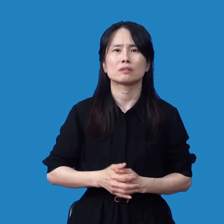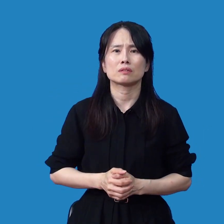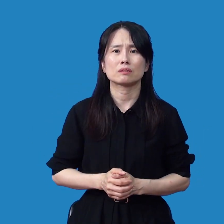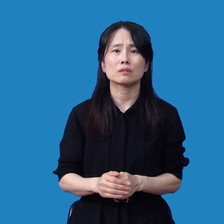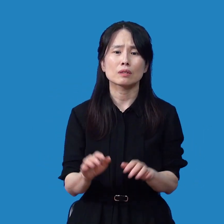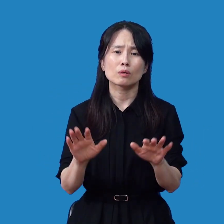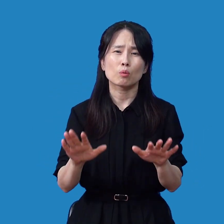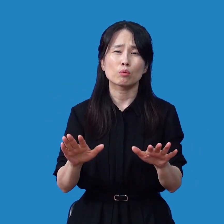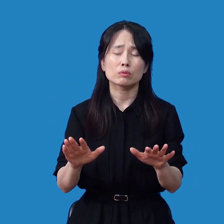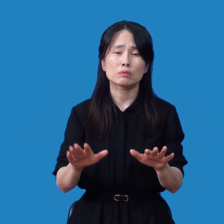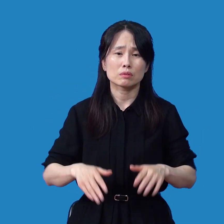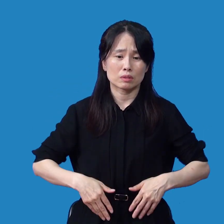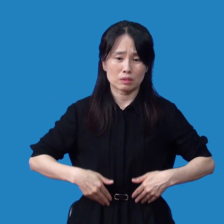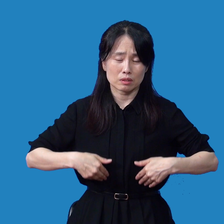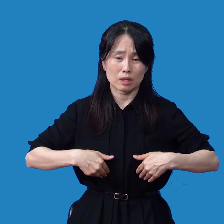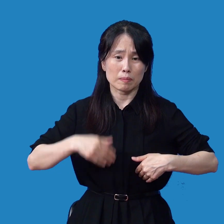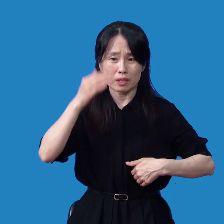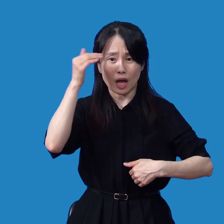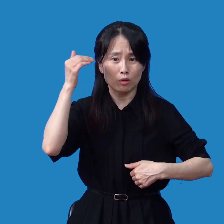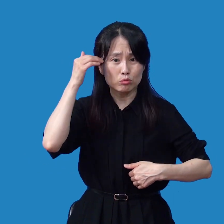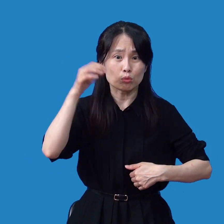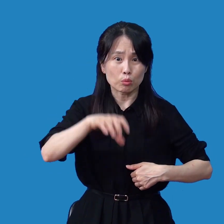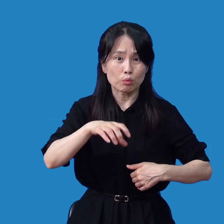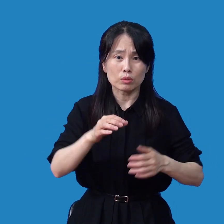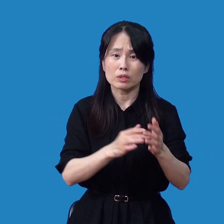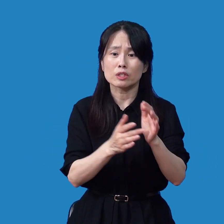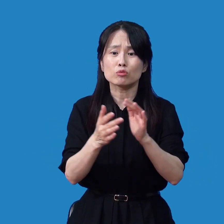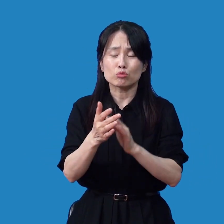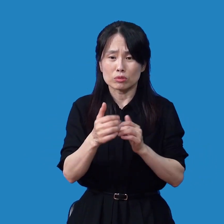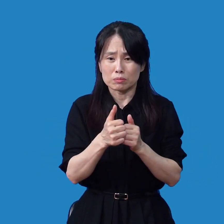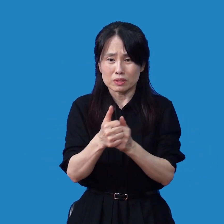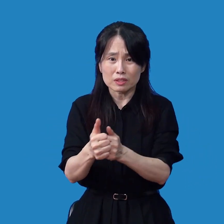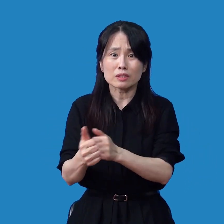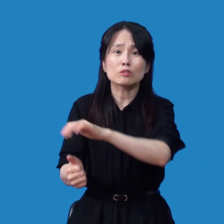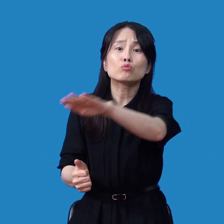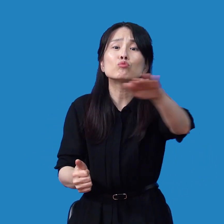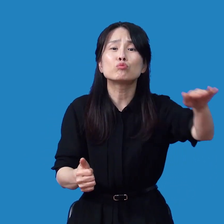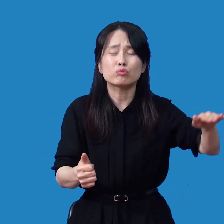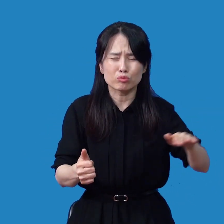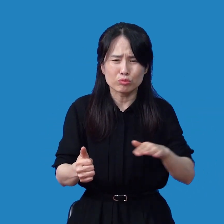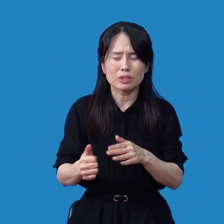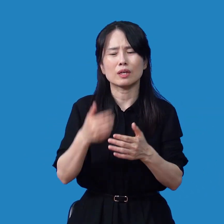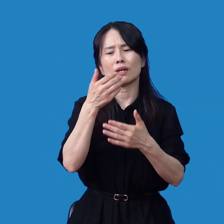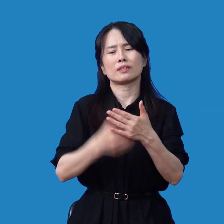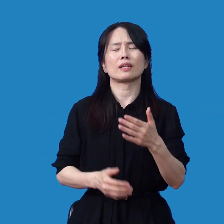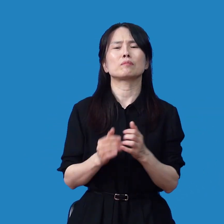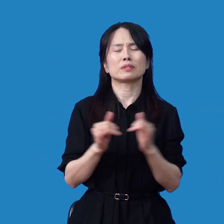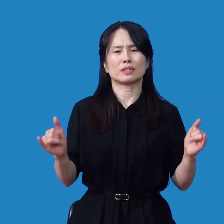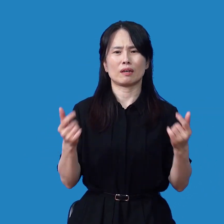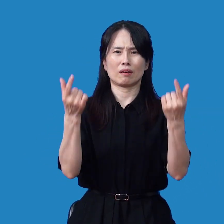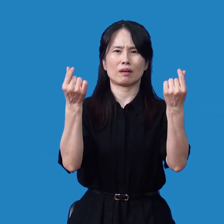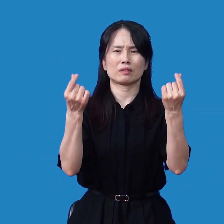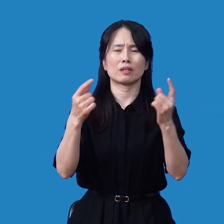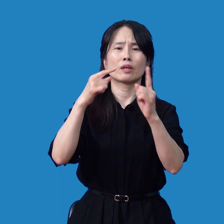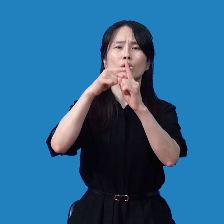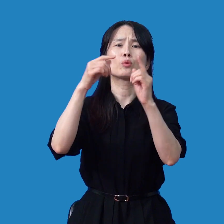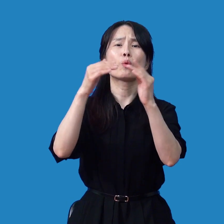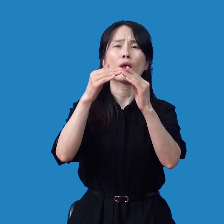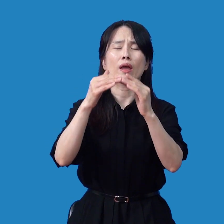오늘 이 남한 땅에는 예수님을 따르는 우리가 남은 자지요. 교회가 남은